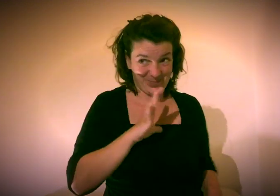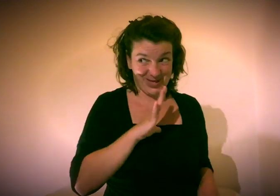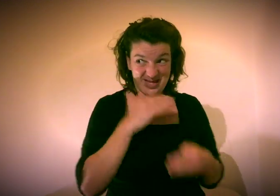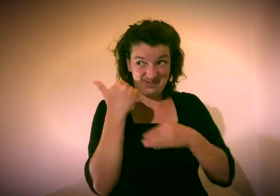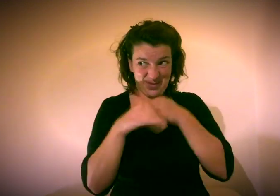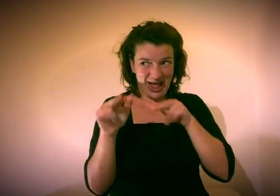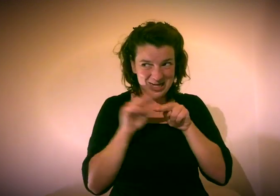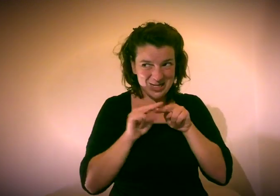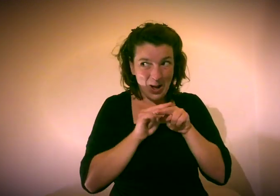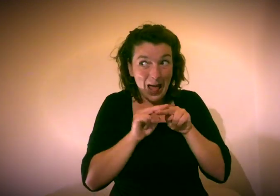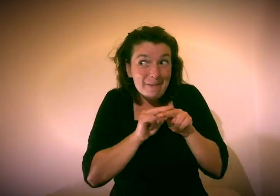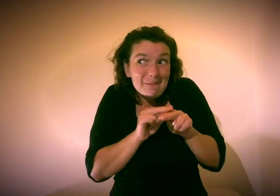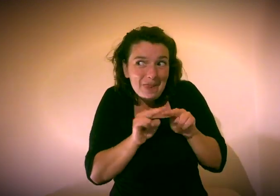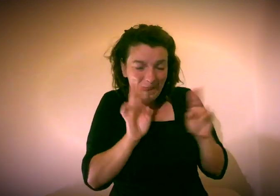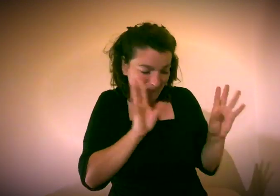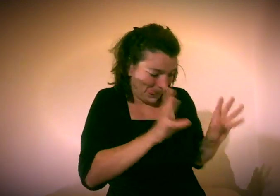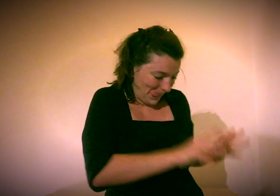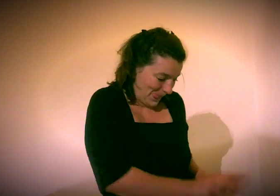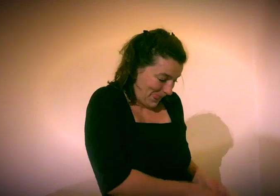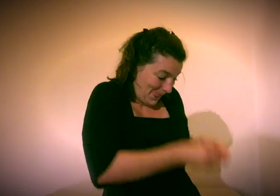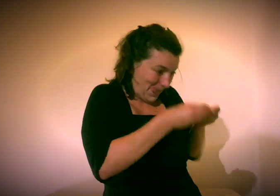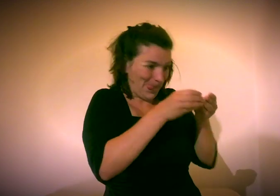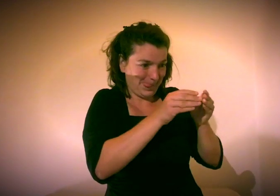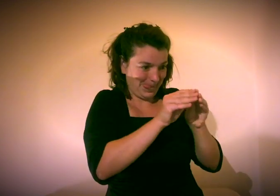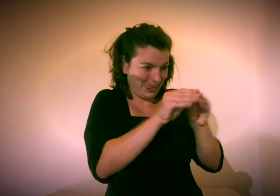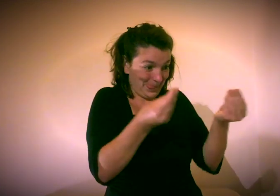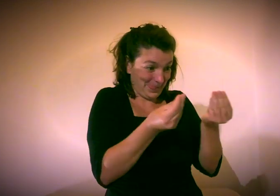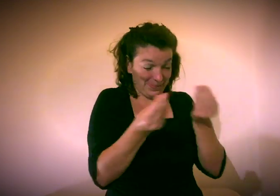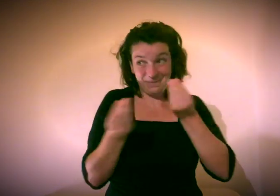Elle partagea avec lui son pain au chocolat.